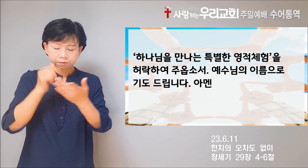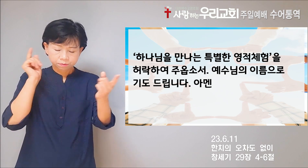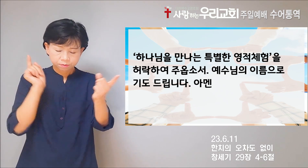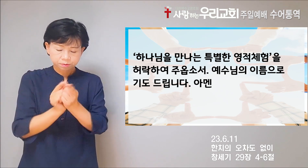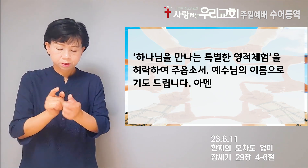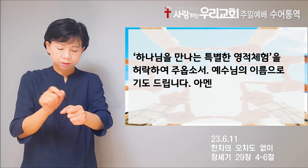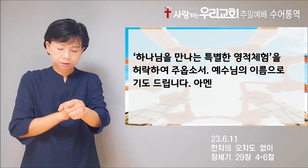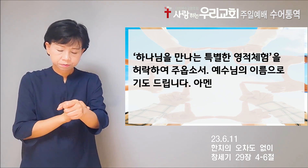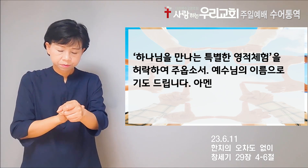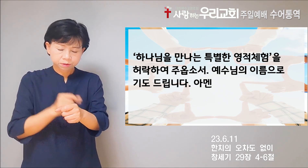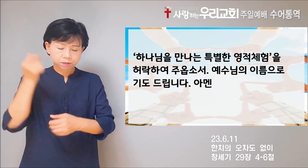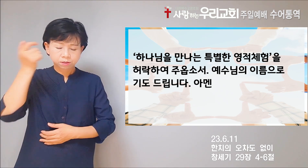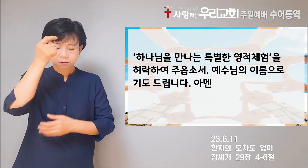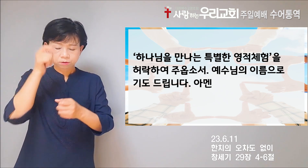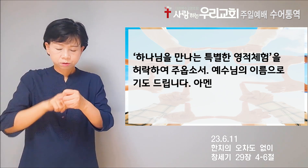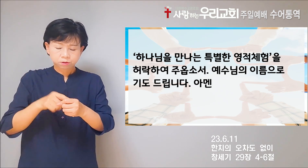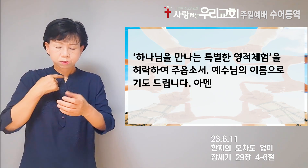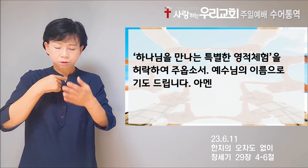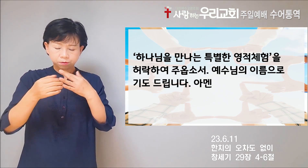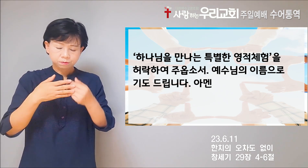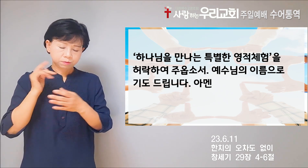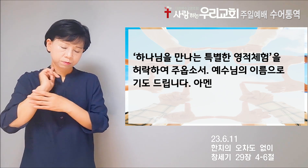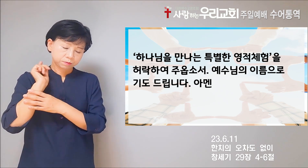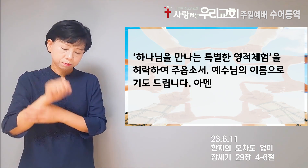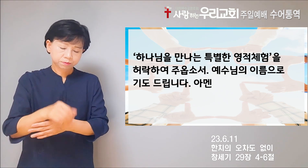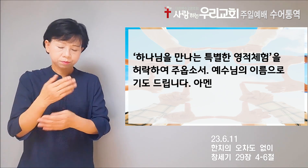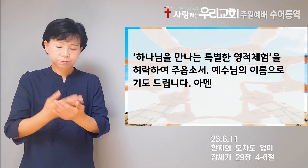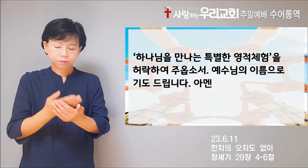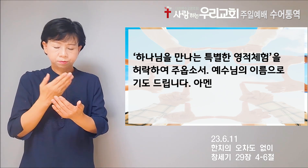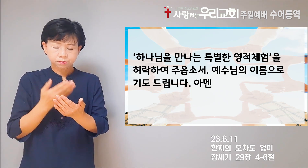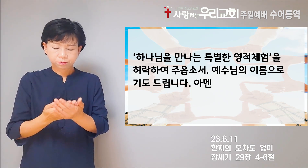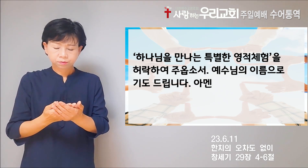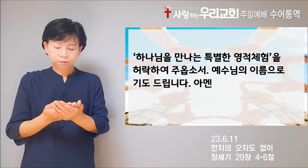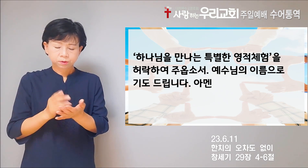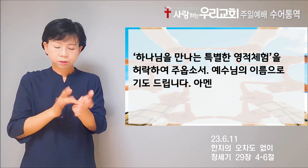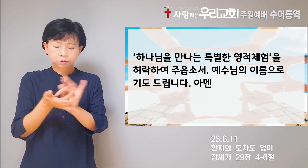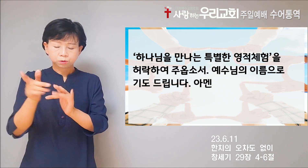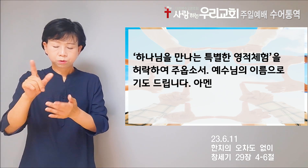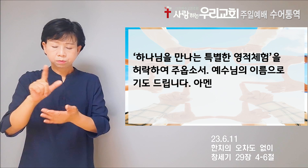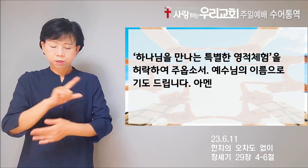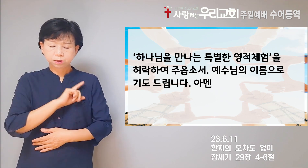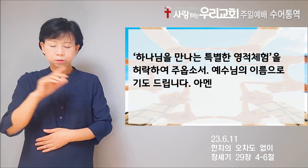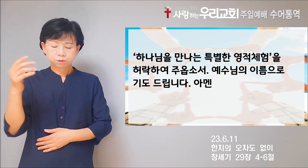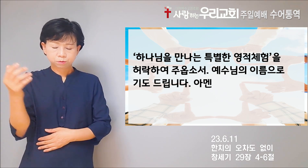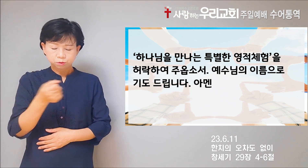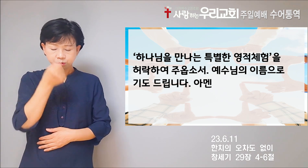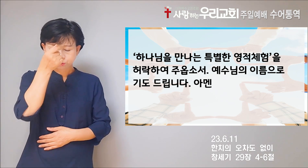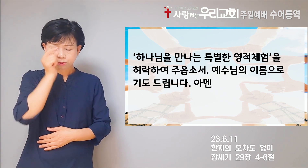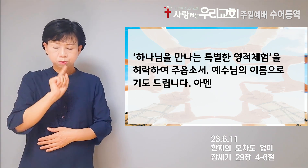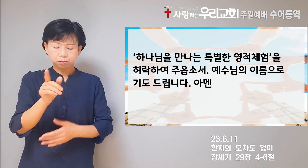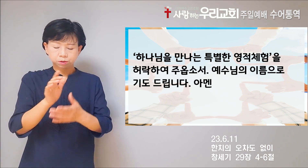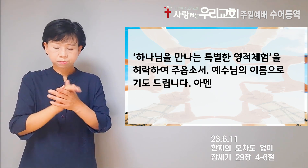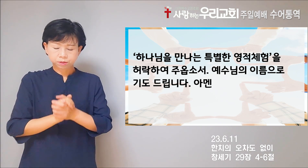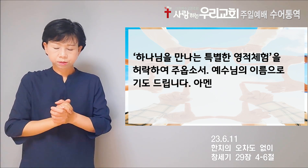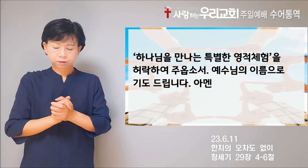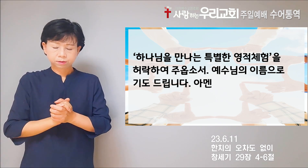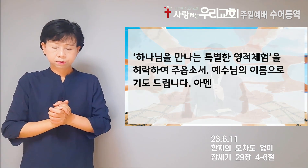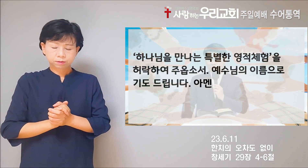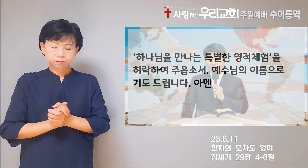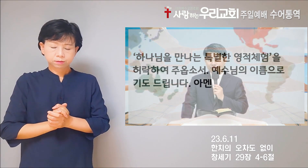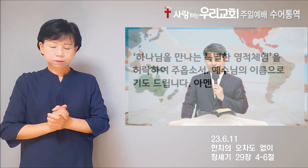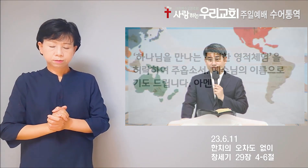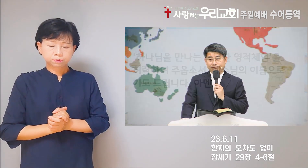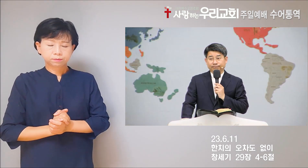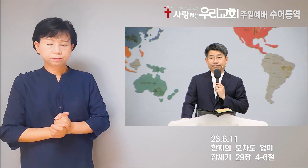만나는 특별한 영적 체험을 허락하여 주옵소서. 예수님의 이름으로 기도드립니다.